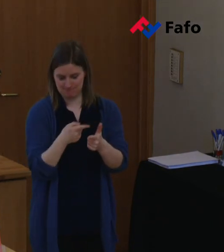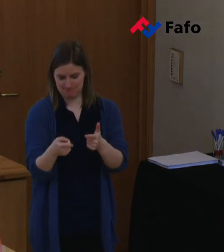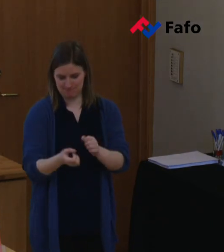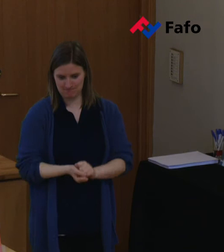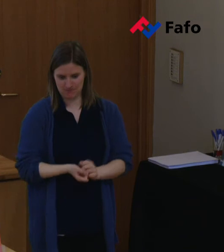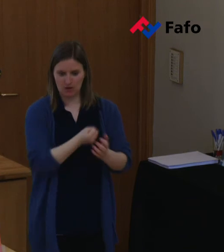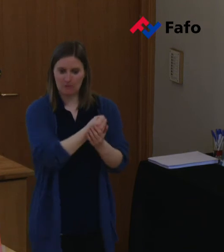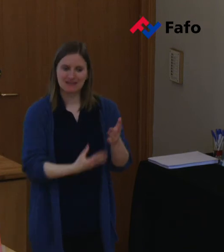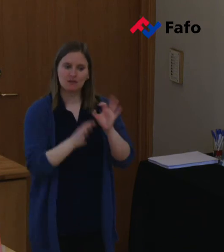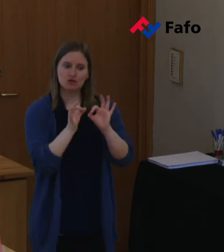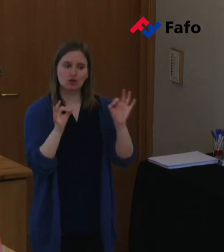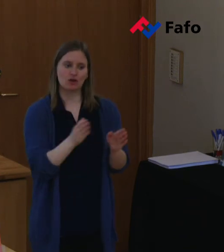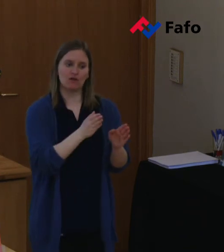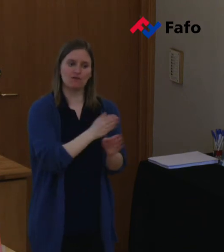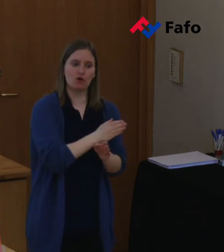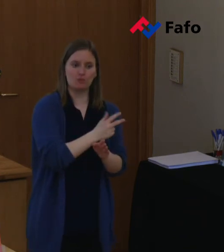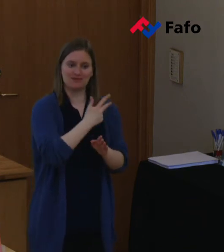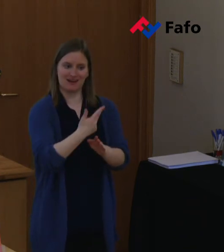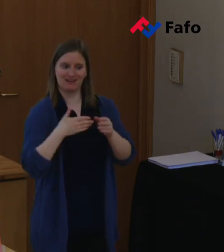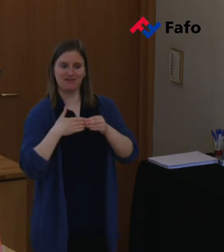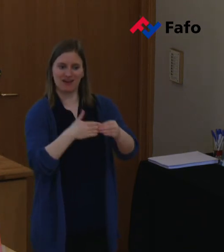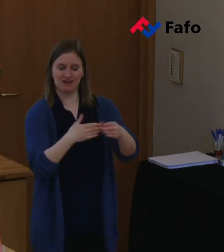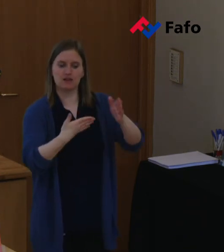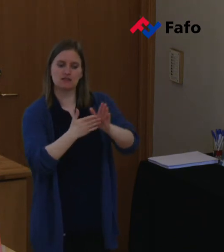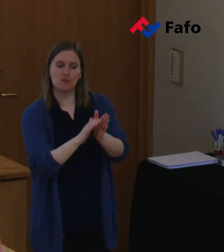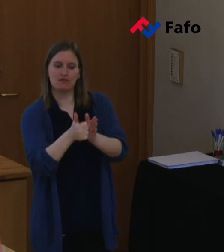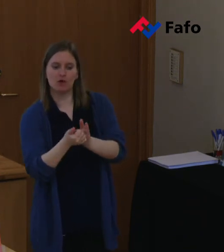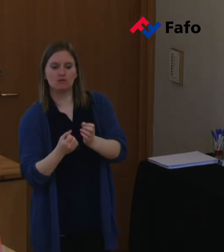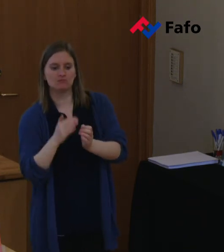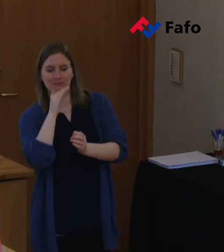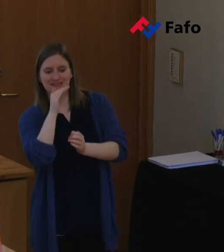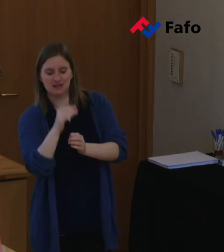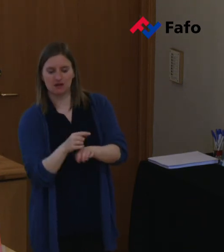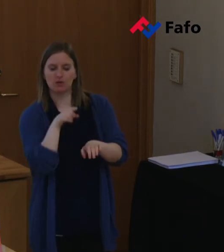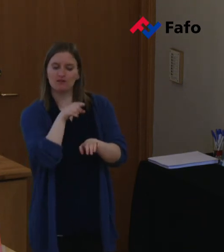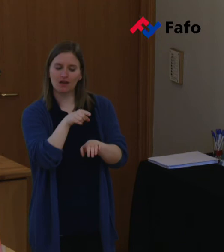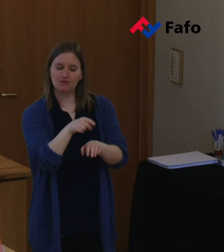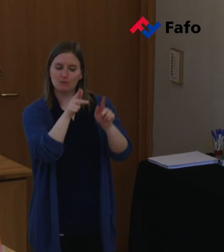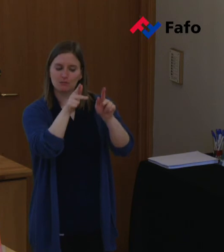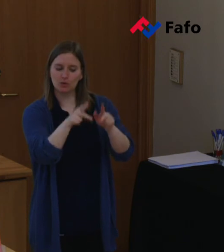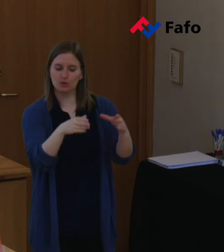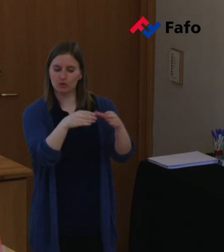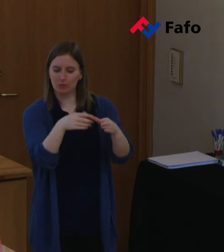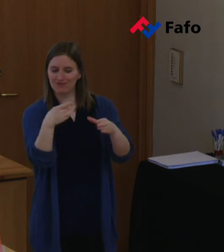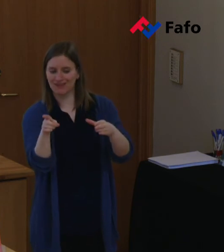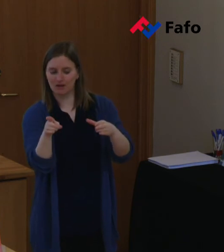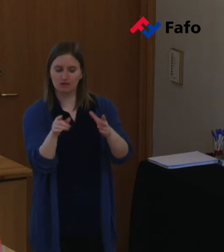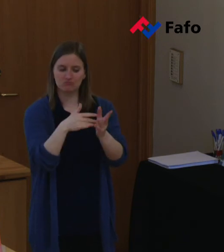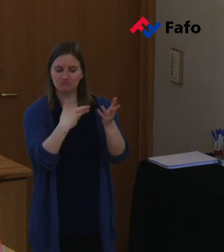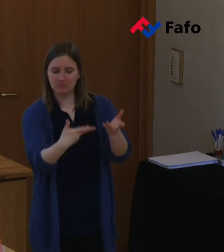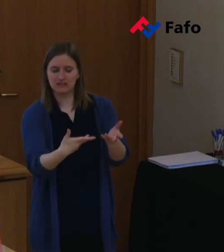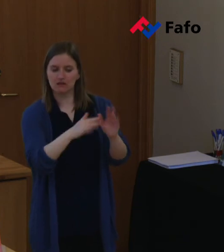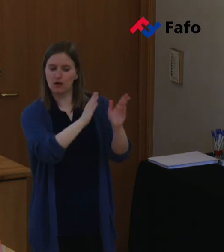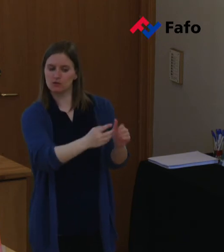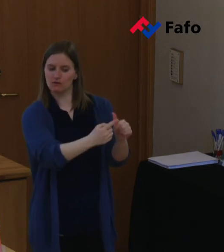beskrives tydelig I forløp 3 I den veilederen sammen for mestring. Og det den brukergruppen dere skisserer at Housing First